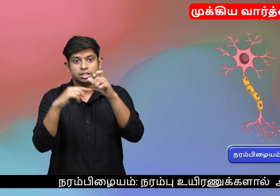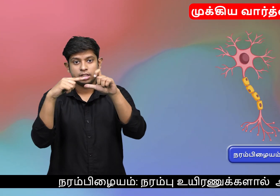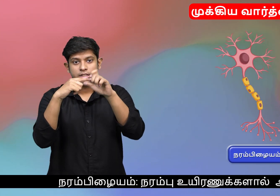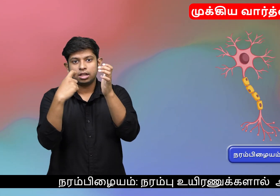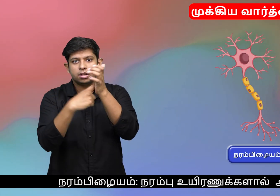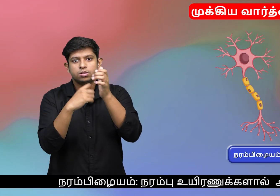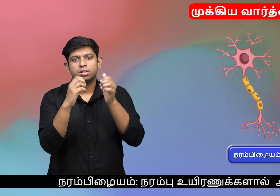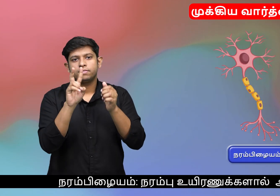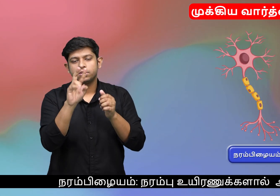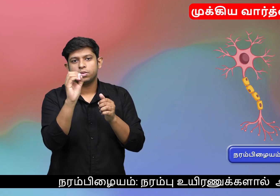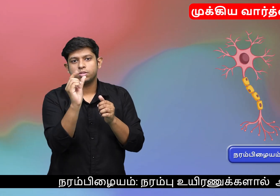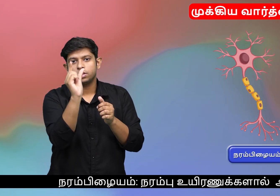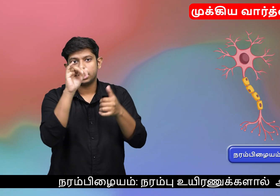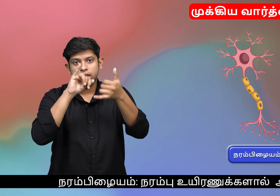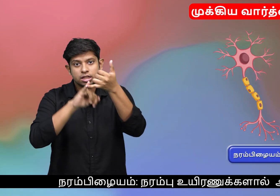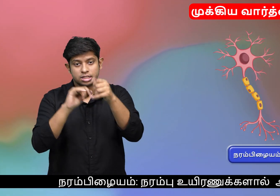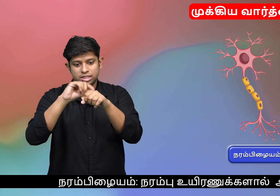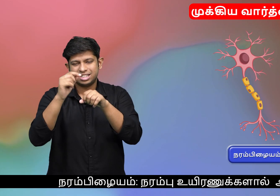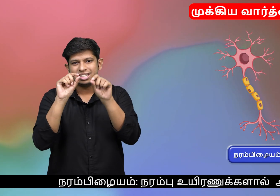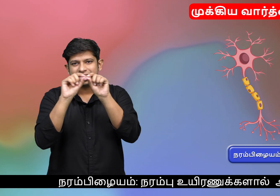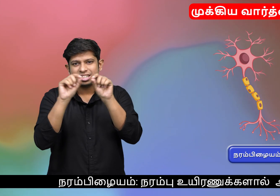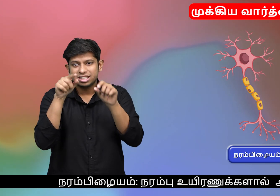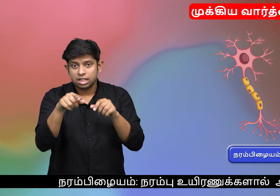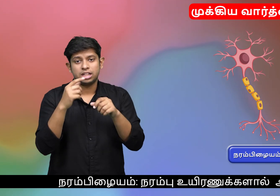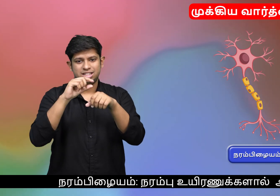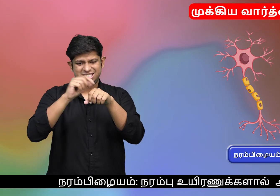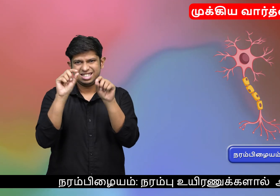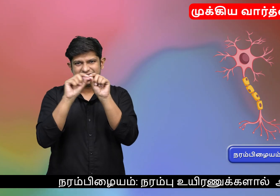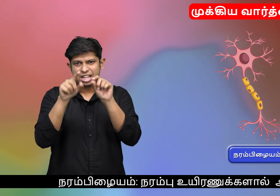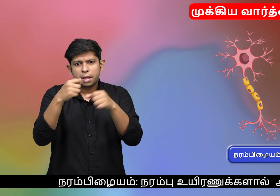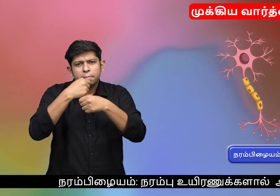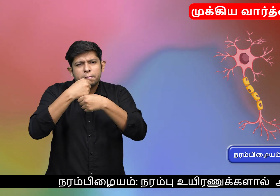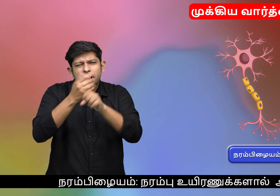நரம்பிழையம். நரம்பு உயிரணுக்களால் ஆன திசு.